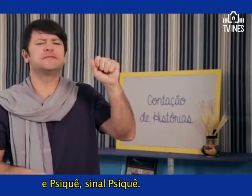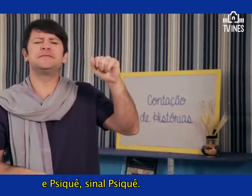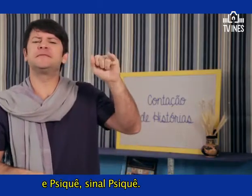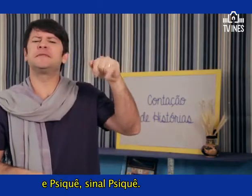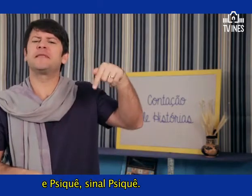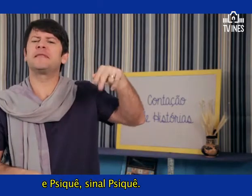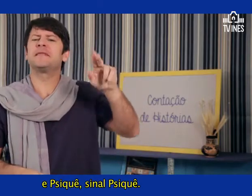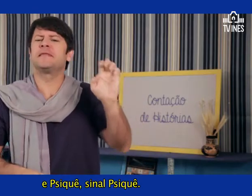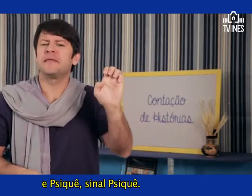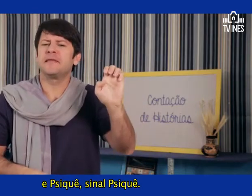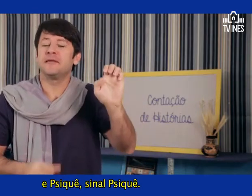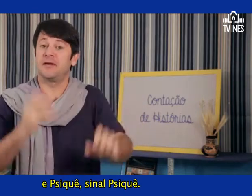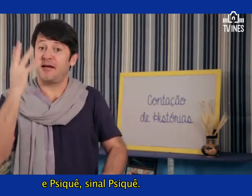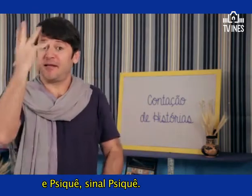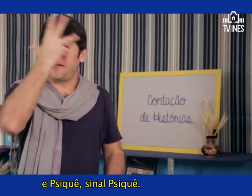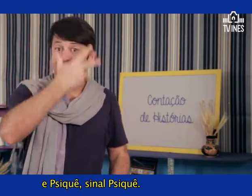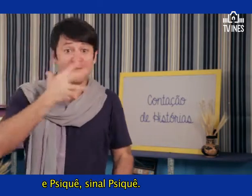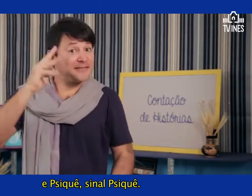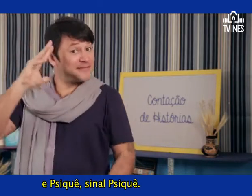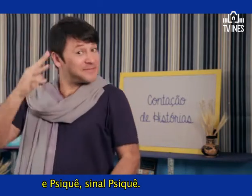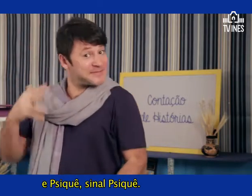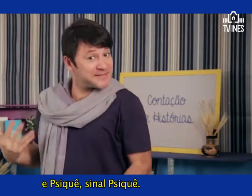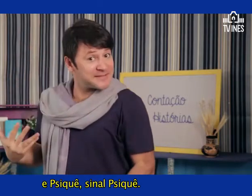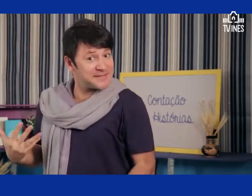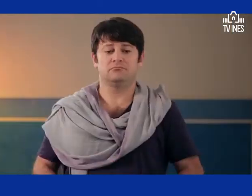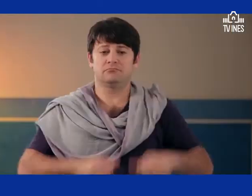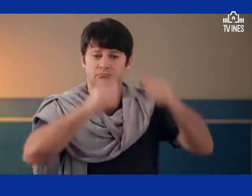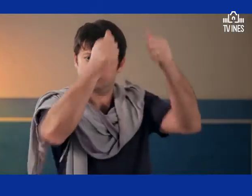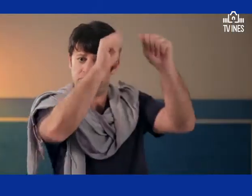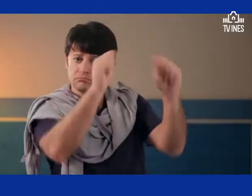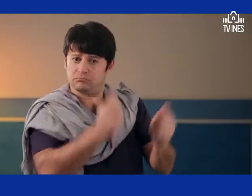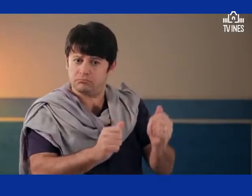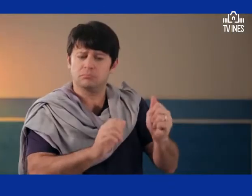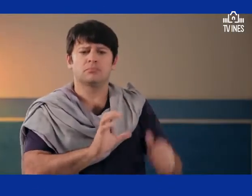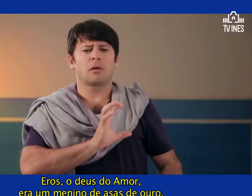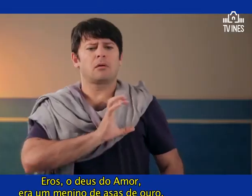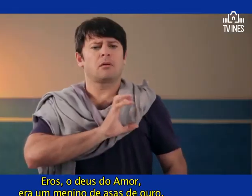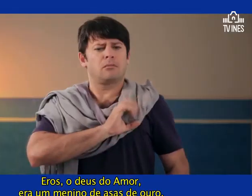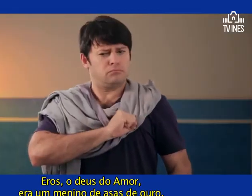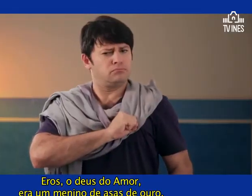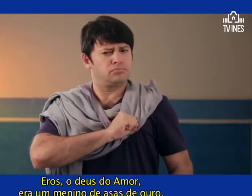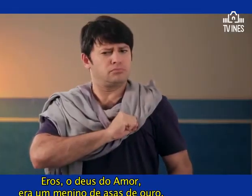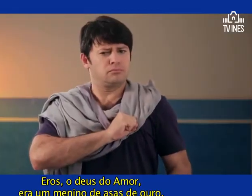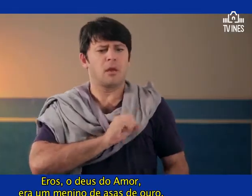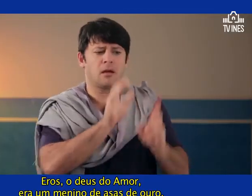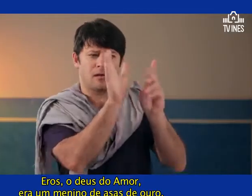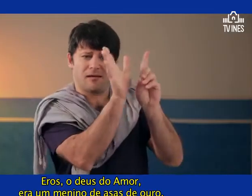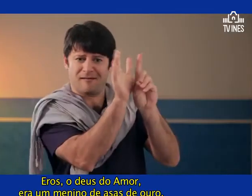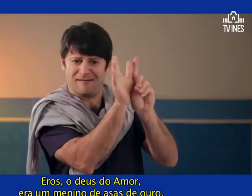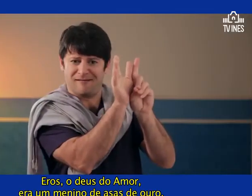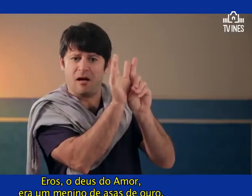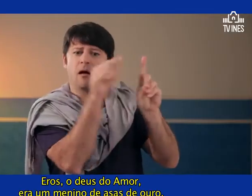Psyche, sinal, Psyche. Eros, o deus do amor,